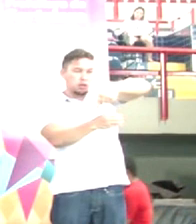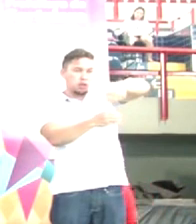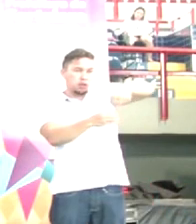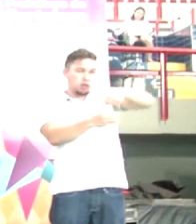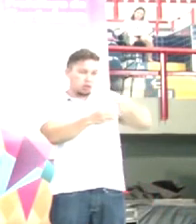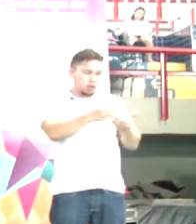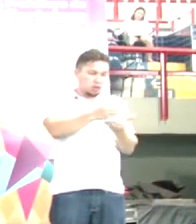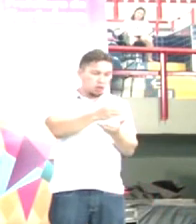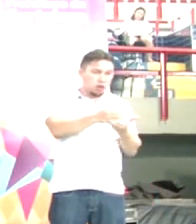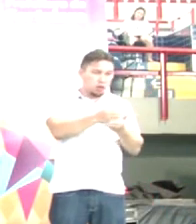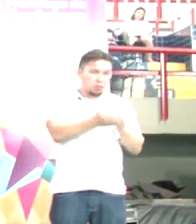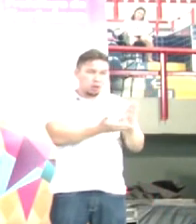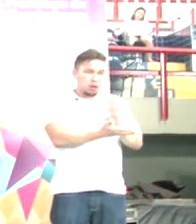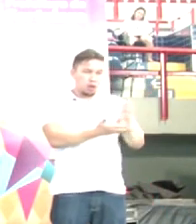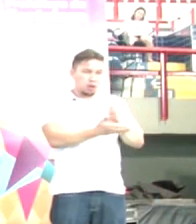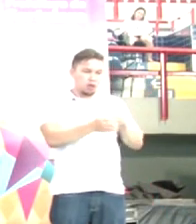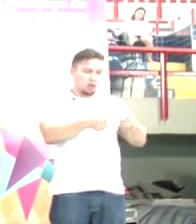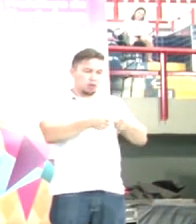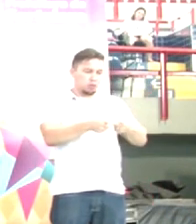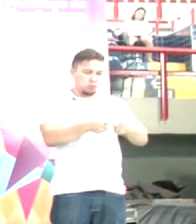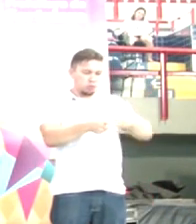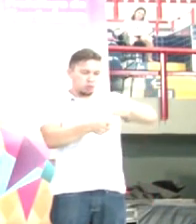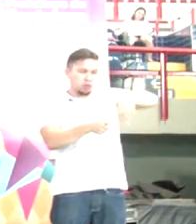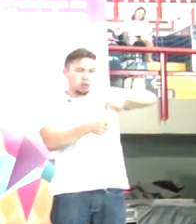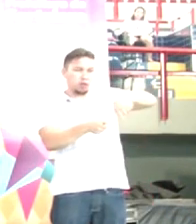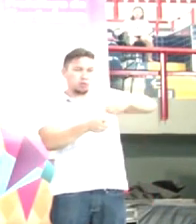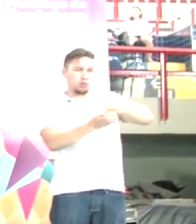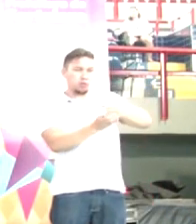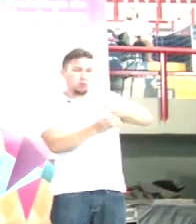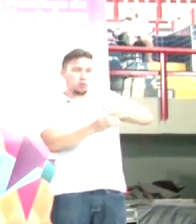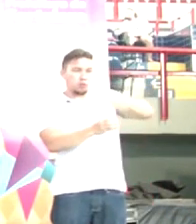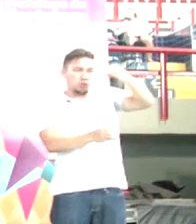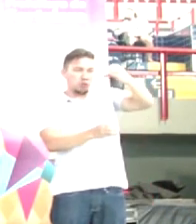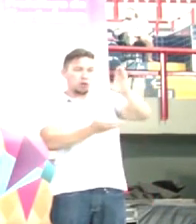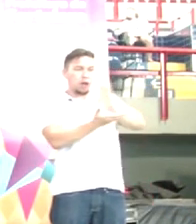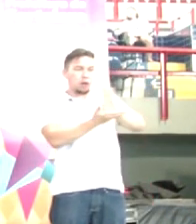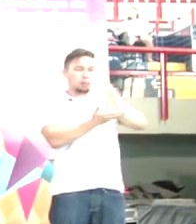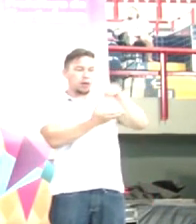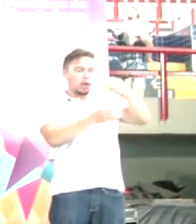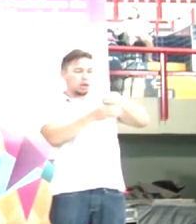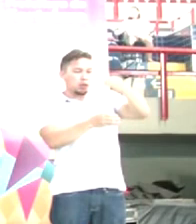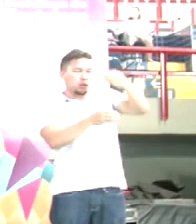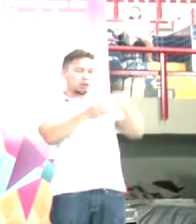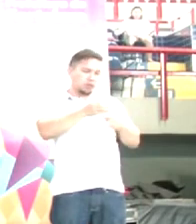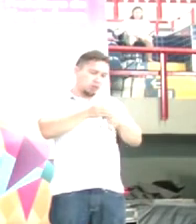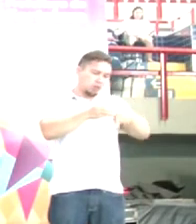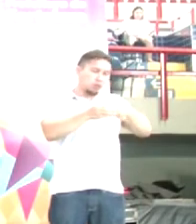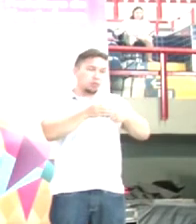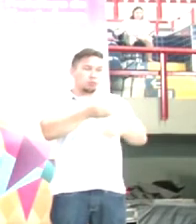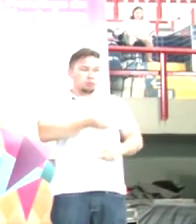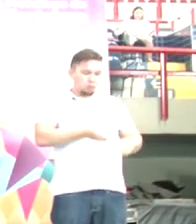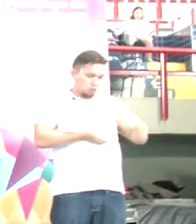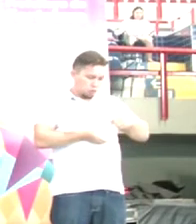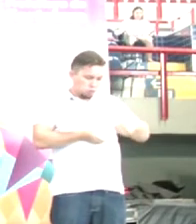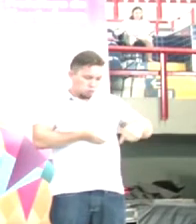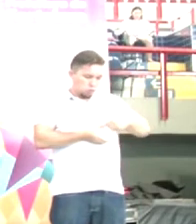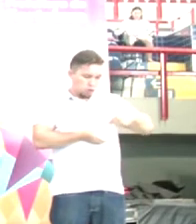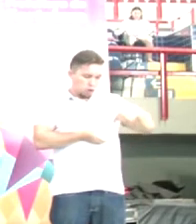No cilindro, sempre a base é qual figura? Um círculo. Então tu pega a área do círculo, que é quanto